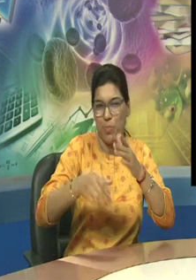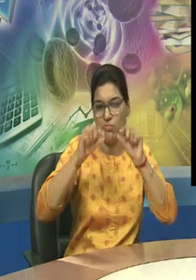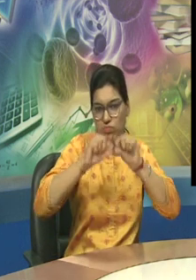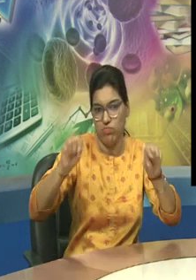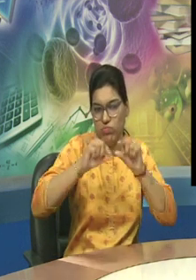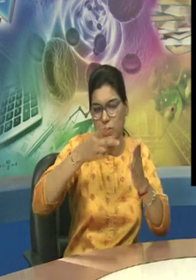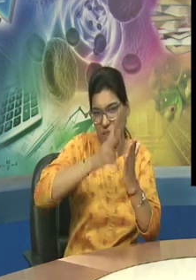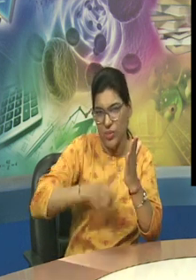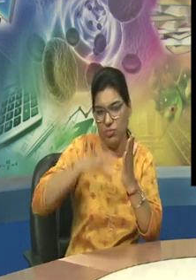इस पद में